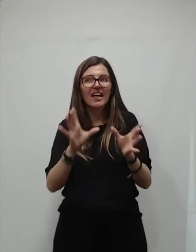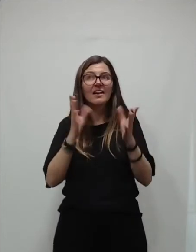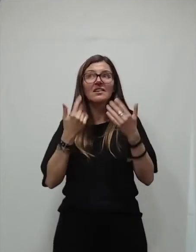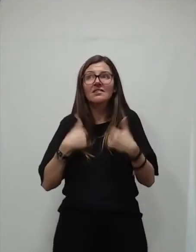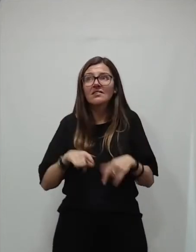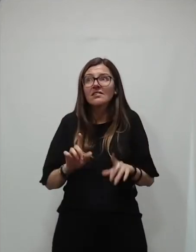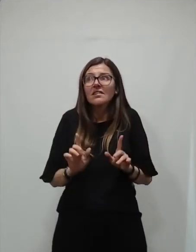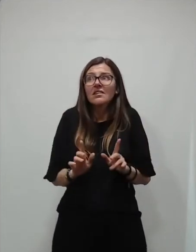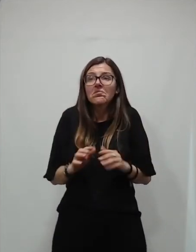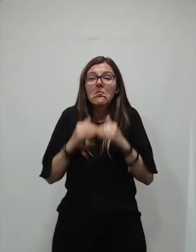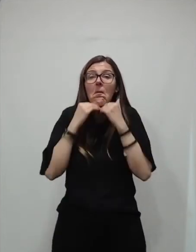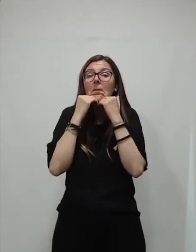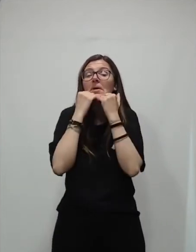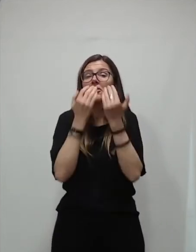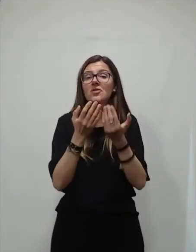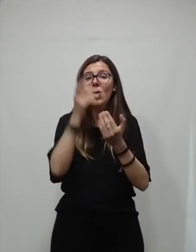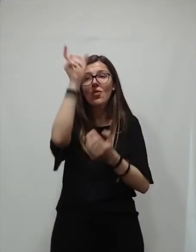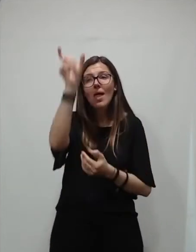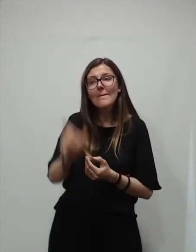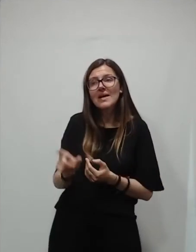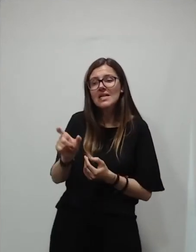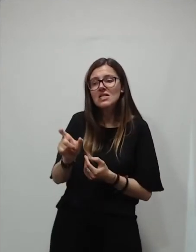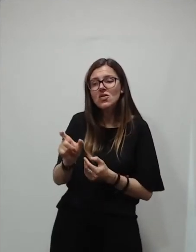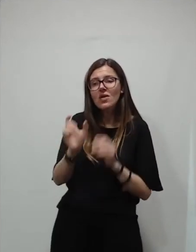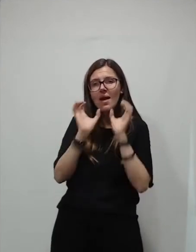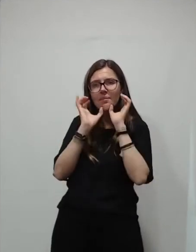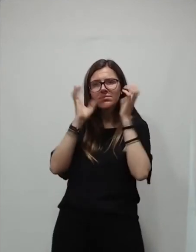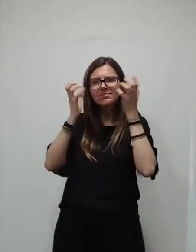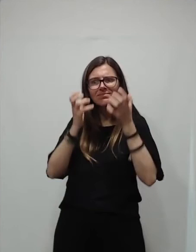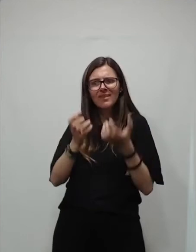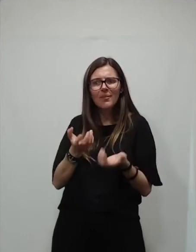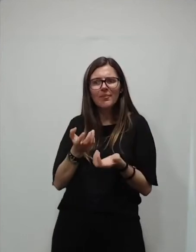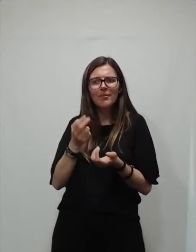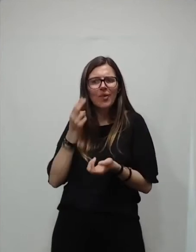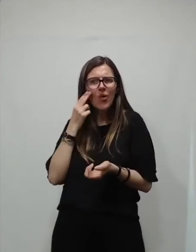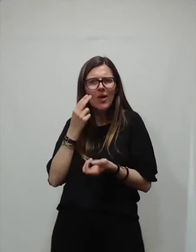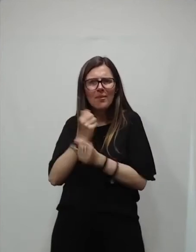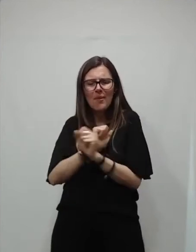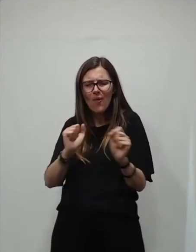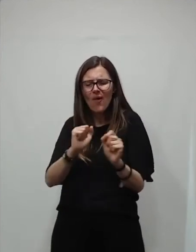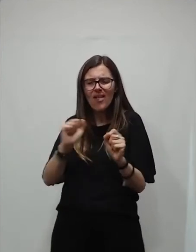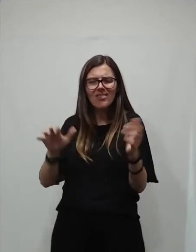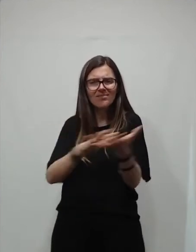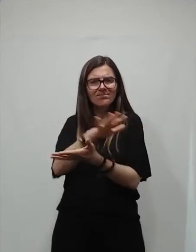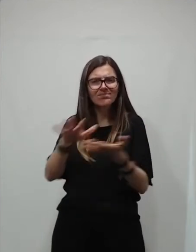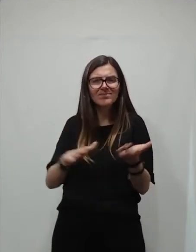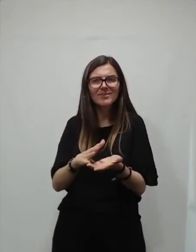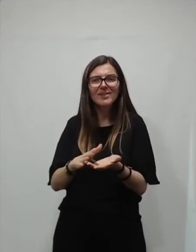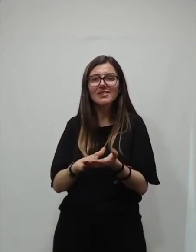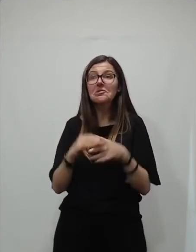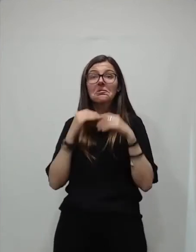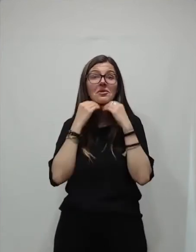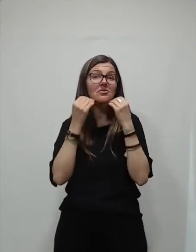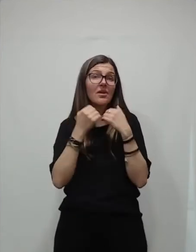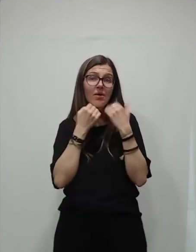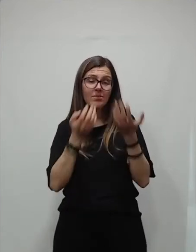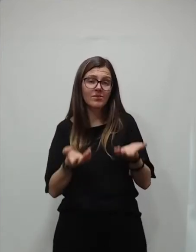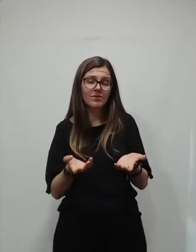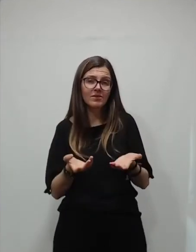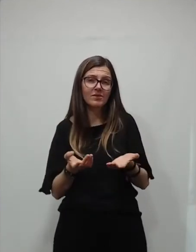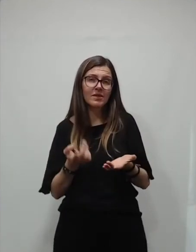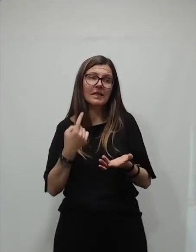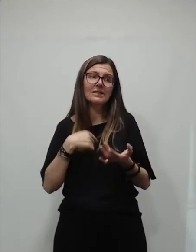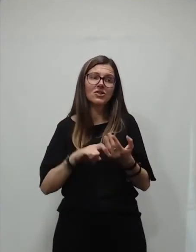saber cuándo un sujeto deja de ser peligroso, en la medida en que hay